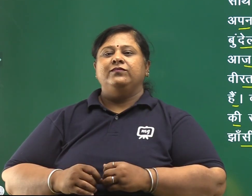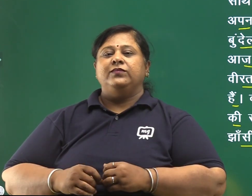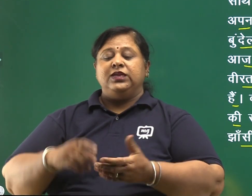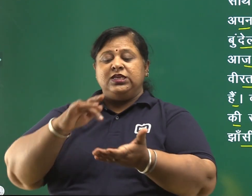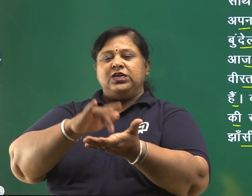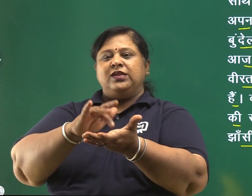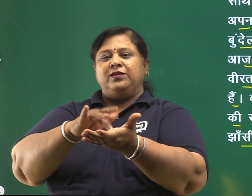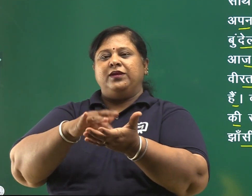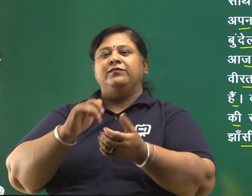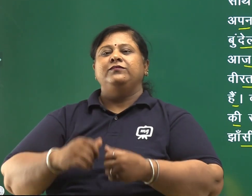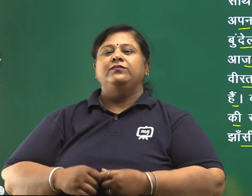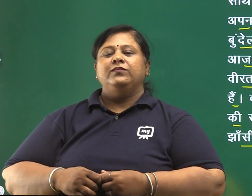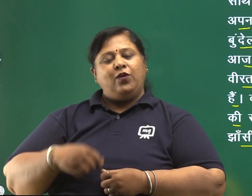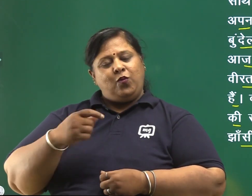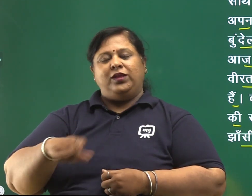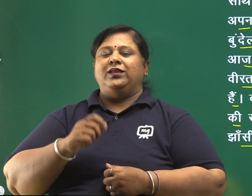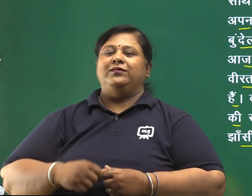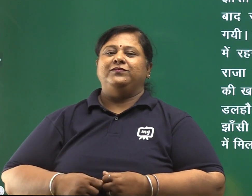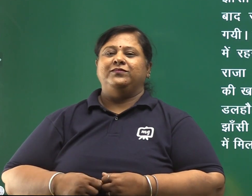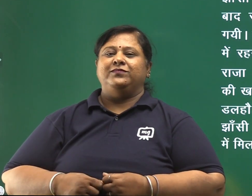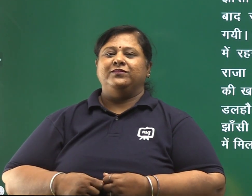झांसी में हुई थी।